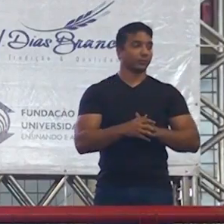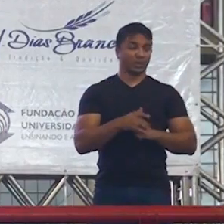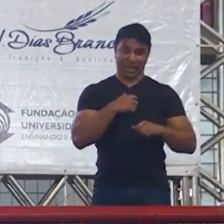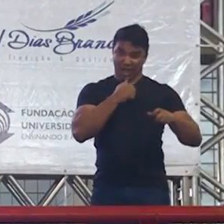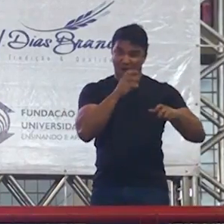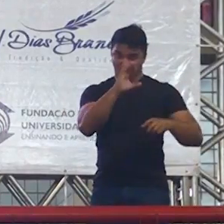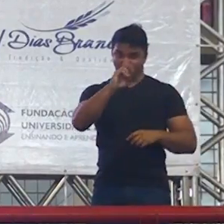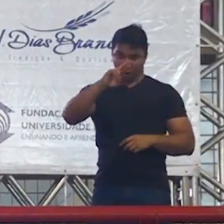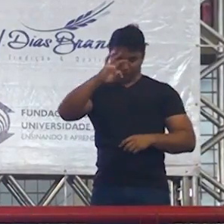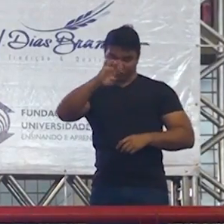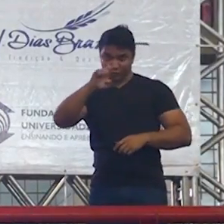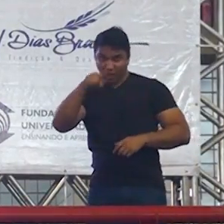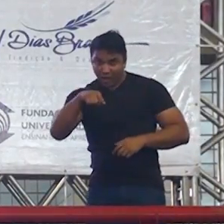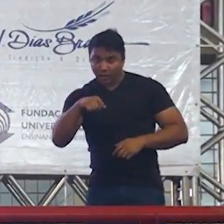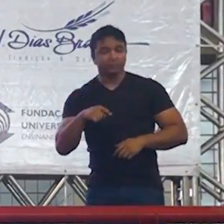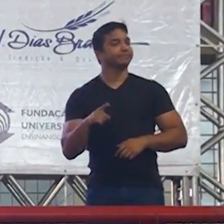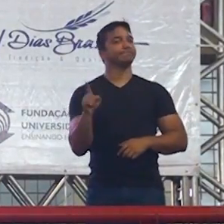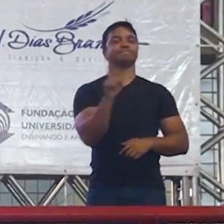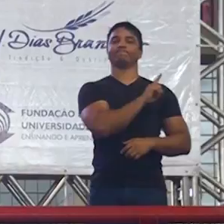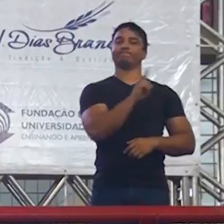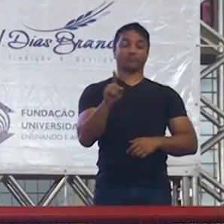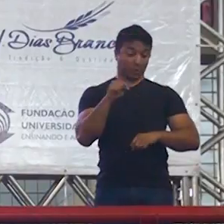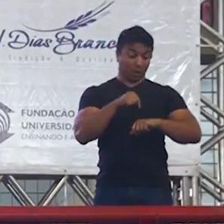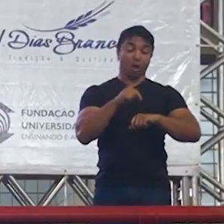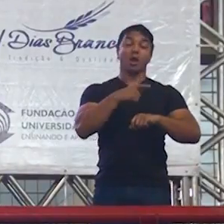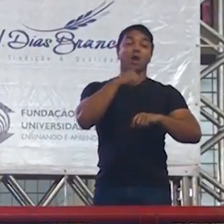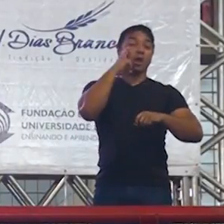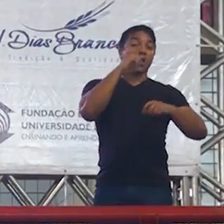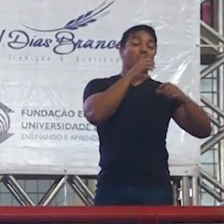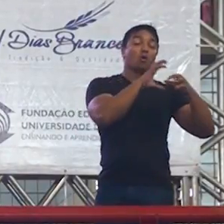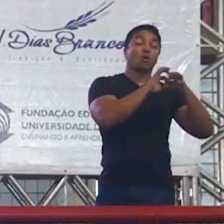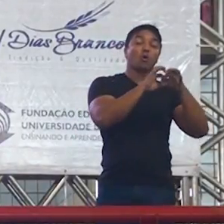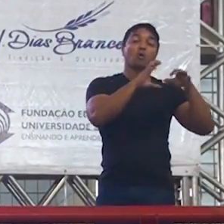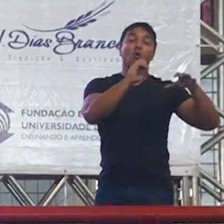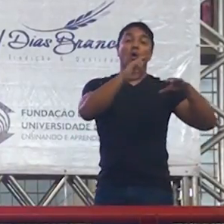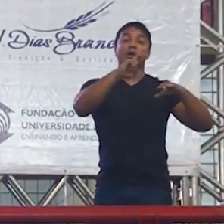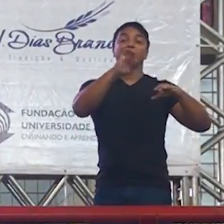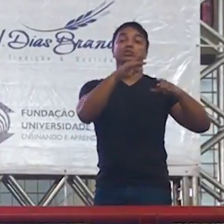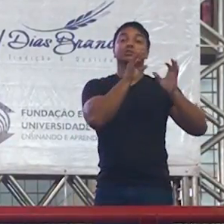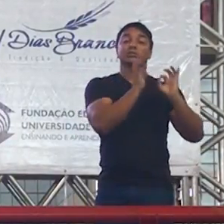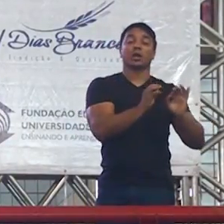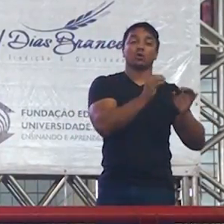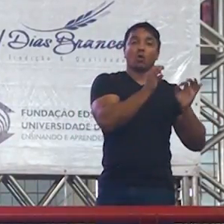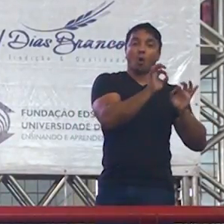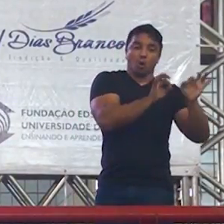corrente elétrica? Corrente elétrica é quando os elétrons se movimentam como?